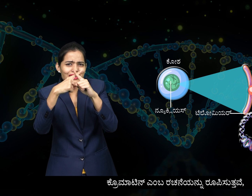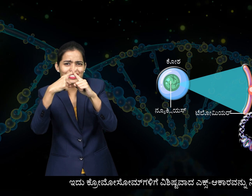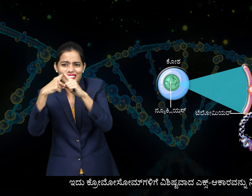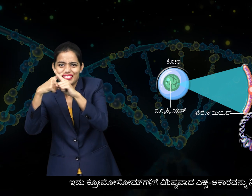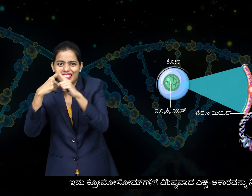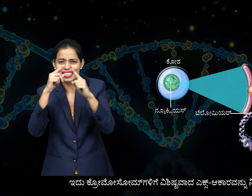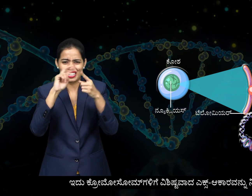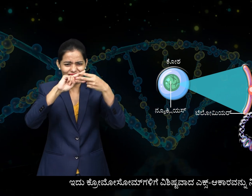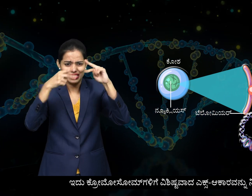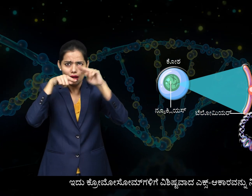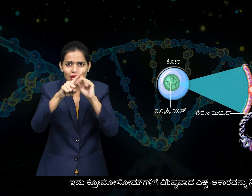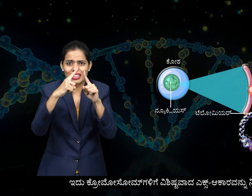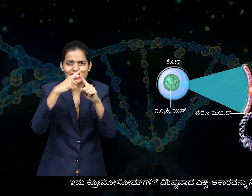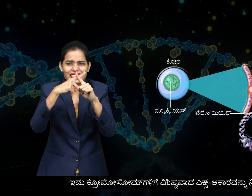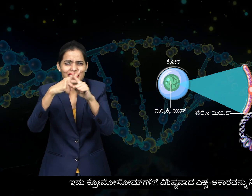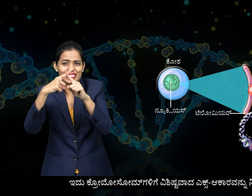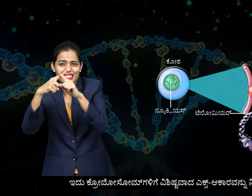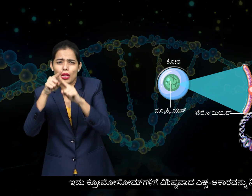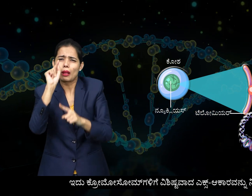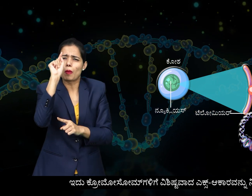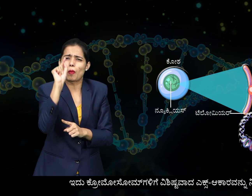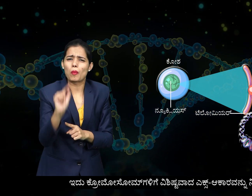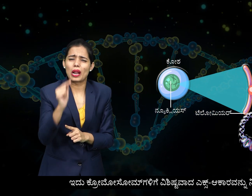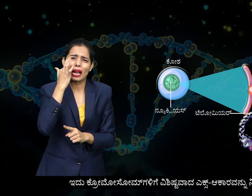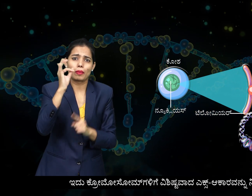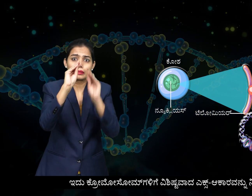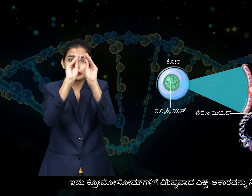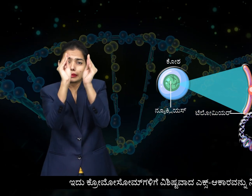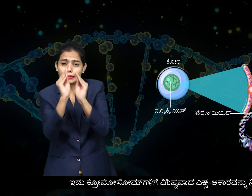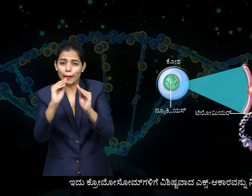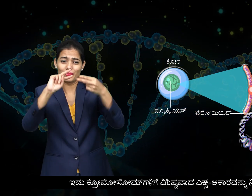ಇದು ಕ್ರೋಮೋಸೋಮ್ಗಳಿಗೆ ವಿಶಿಷ್ಟವಾದ ಎಕ್ಸ್ ಆಕಾರವನ್ನ ನೀಡುತ್ತೆ.